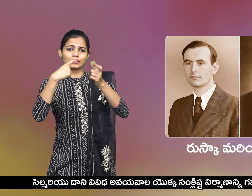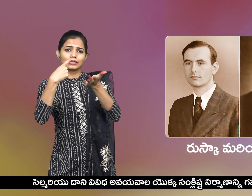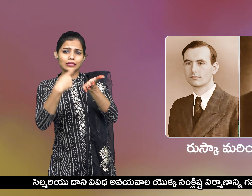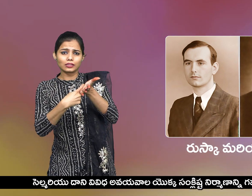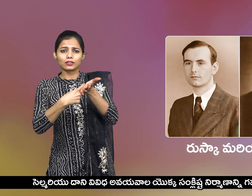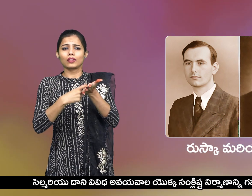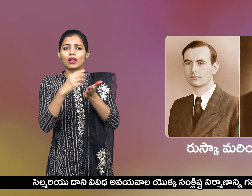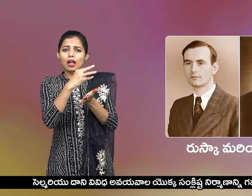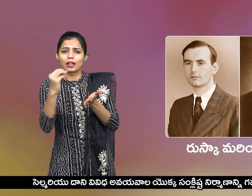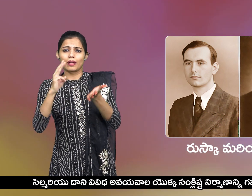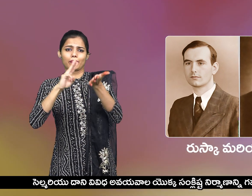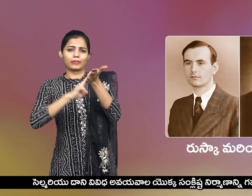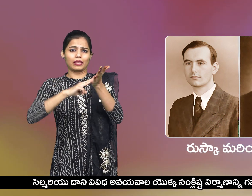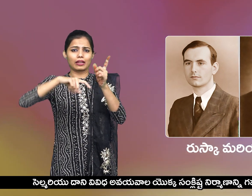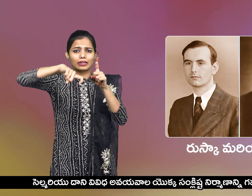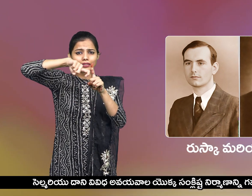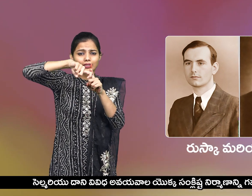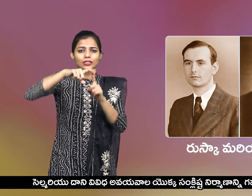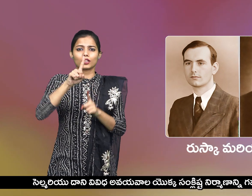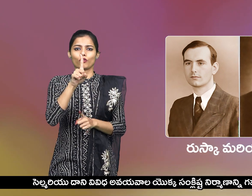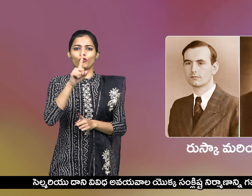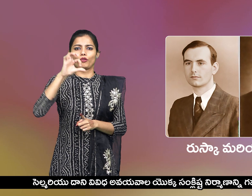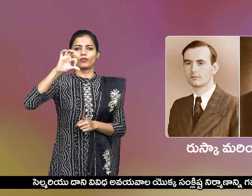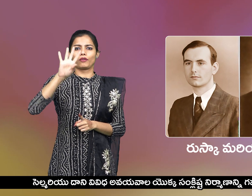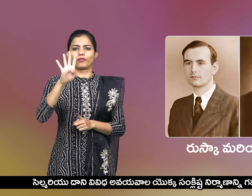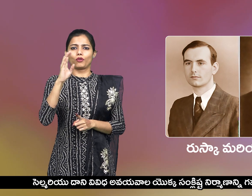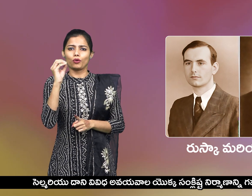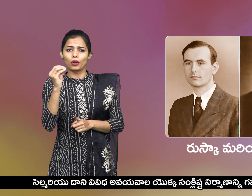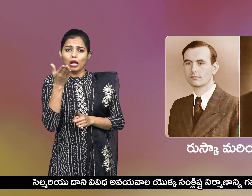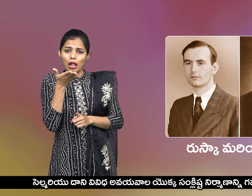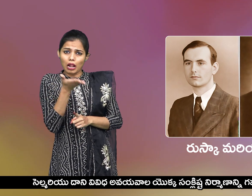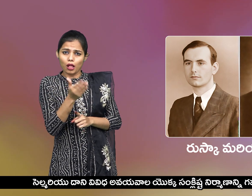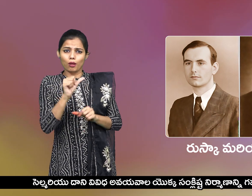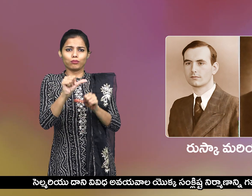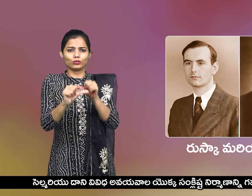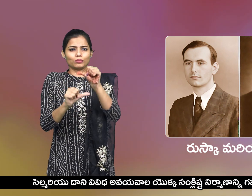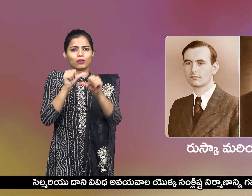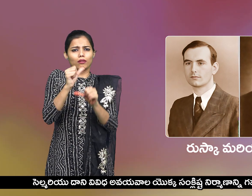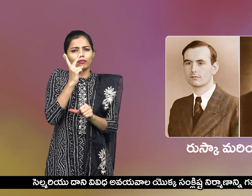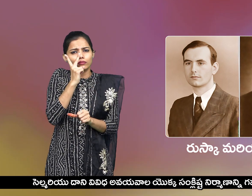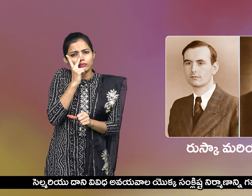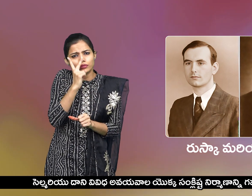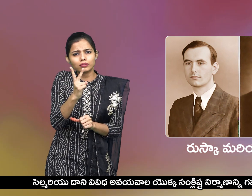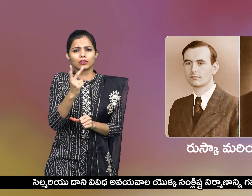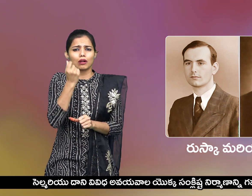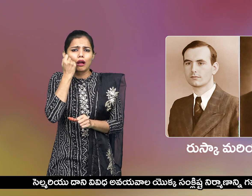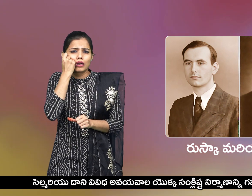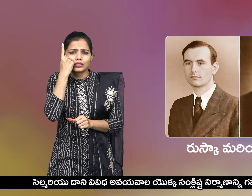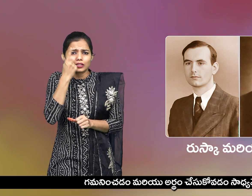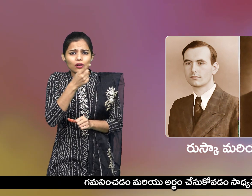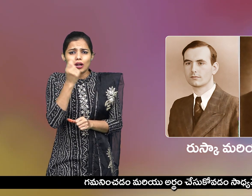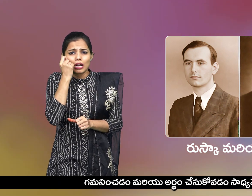మరియు దాని వివిధ అవయవాల యొక్క సంక్లిష్ట నిర్మాణాన్ని గమనించడం మరియు అర్థం